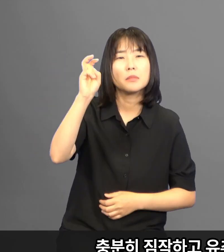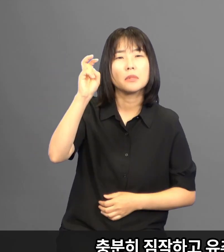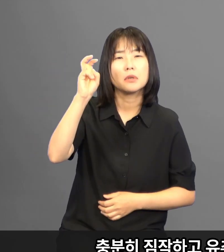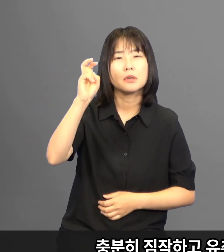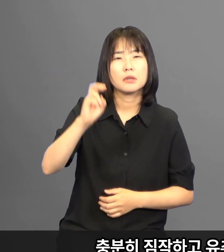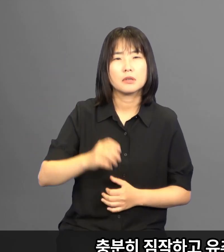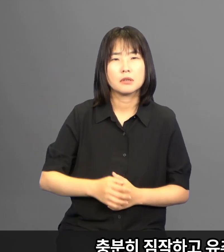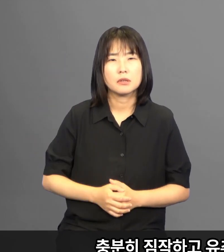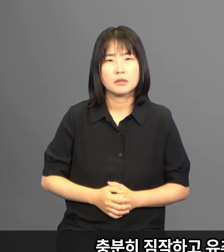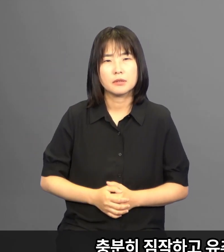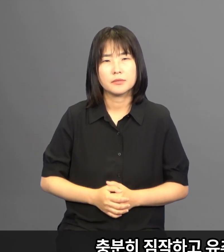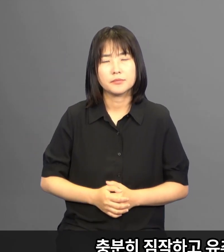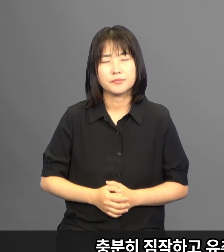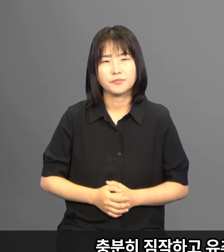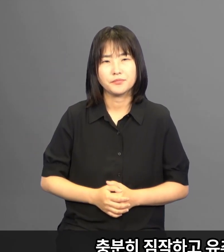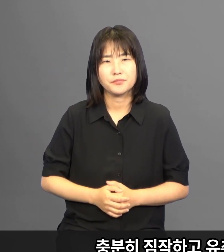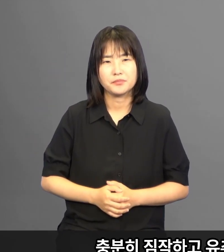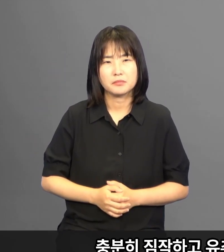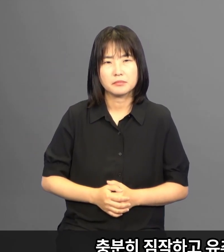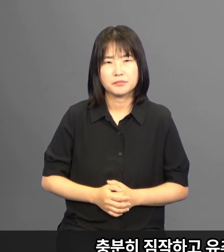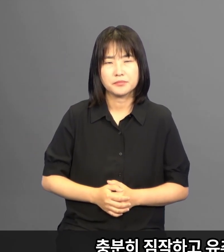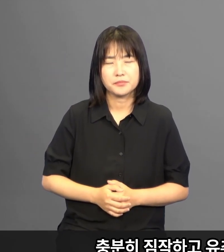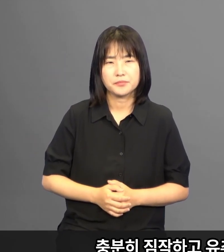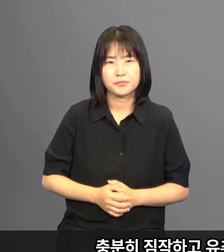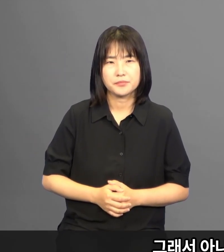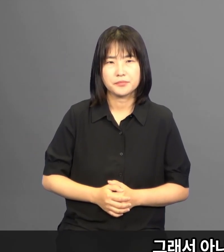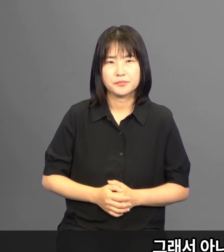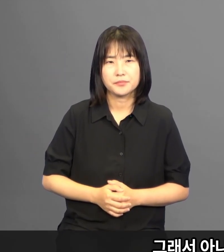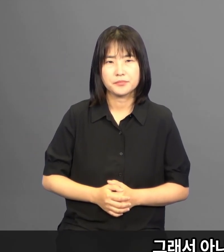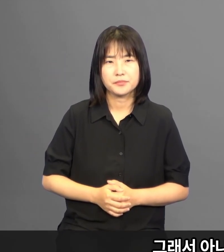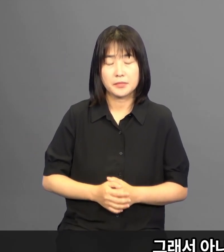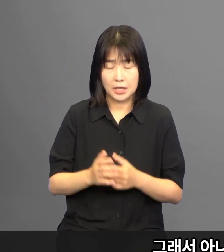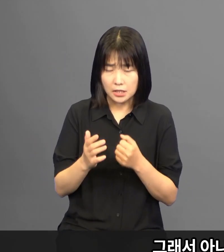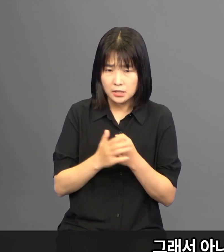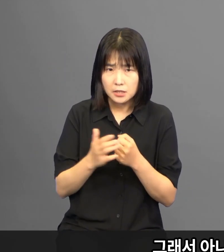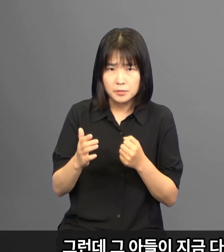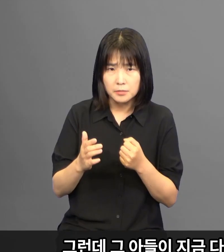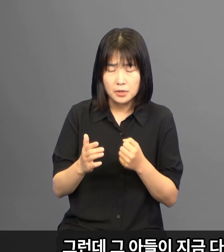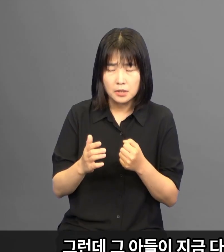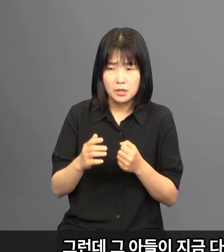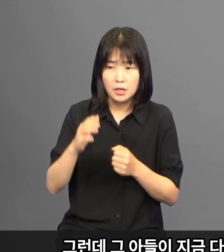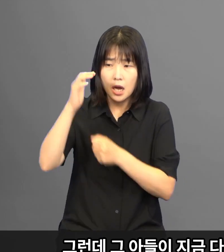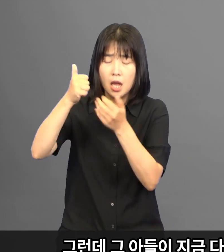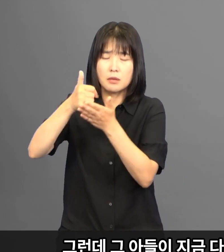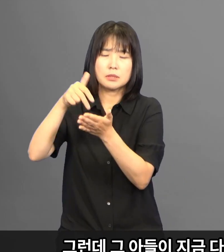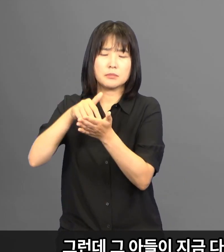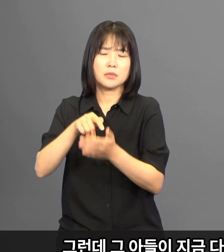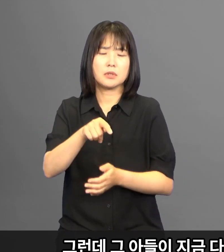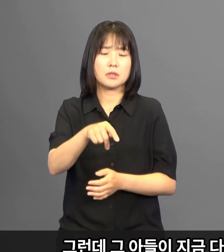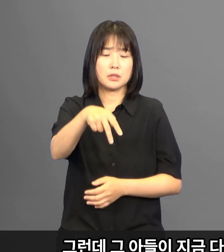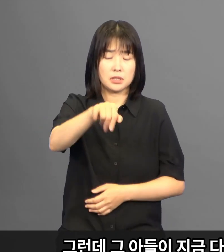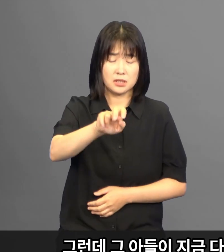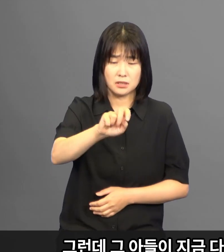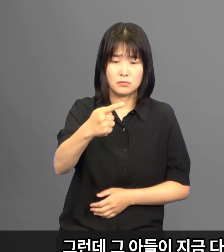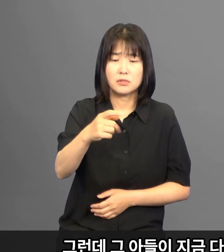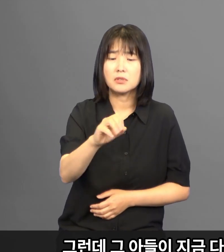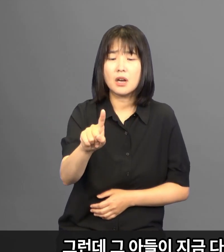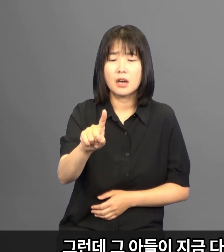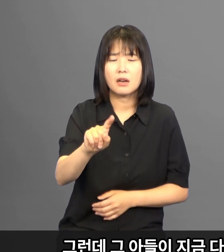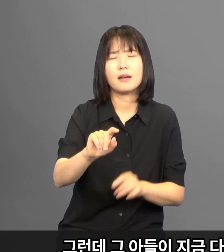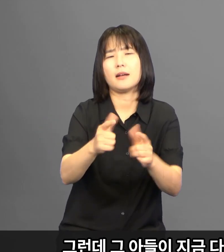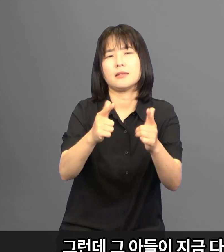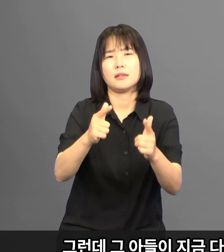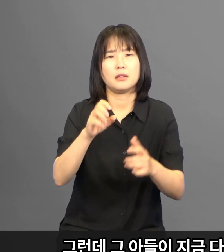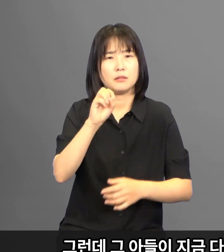충분히 짐작하고 유추해 볼 수 있는 대목입니다. 그래서 아니라고 했던 거예요. 그런데 그 아들이 지금 다윗의